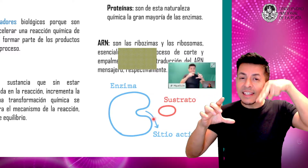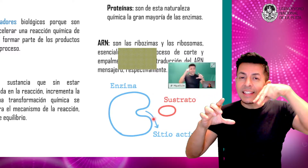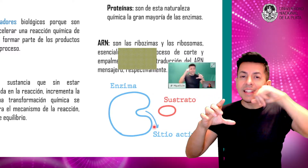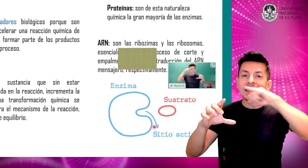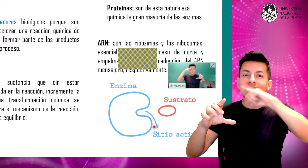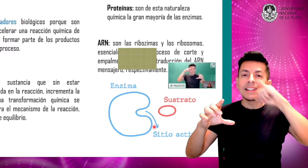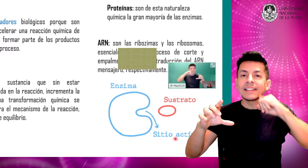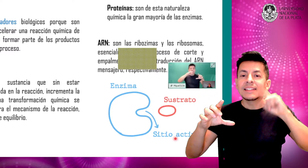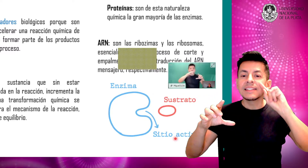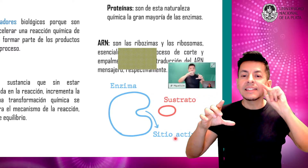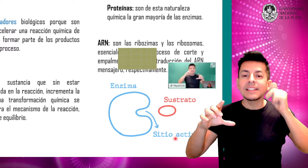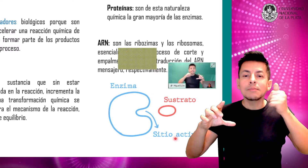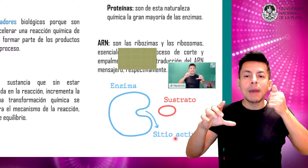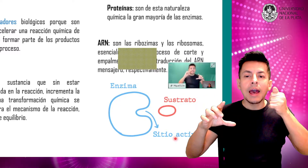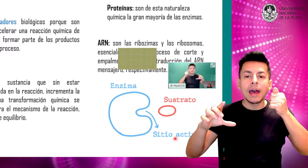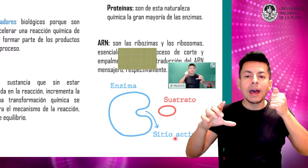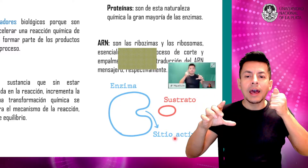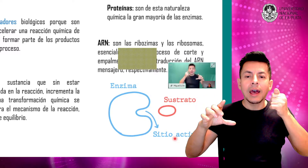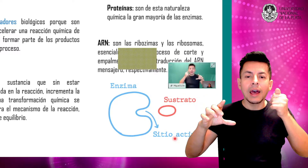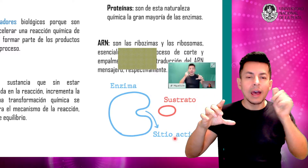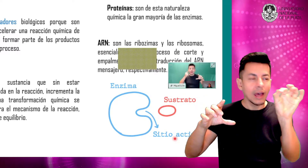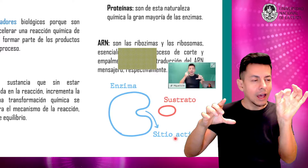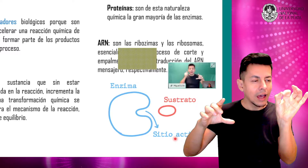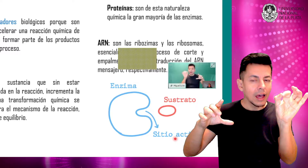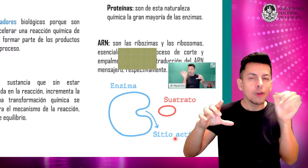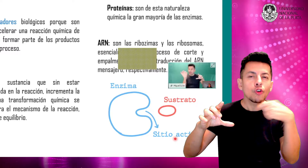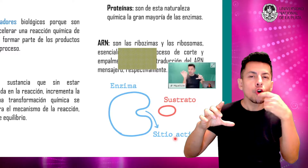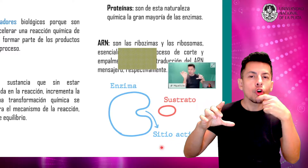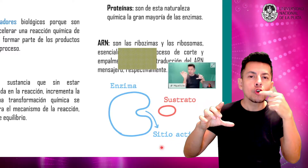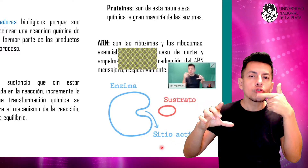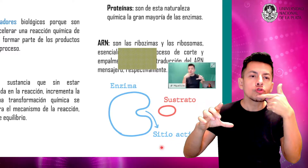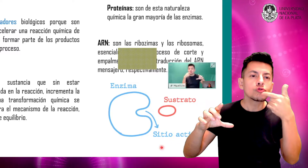lo que llamamos sitio activo.